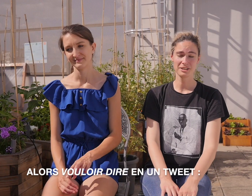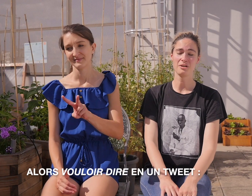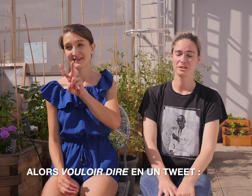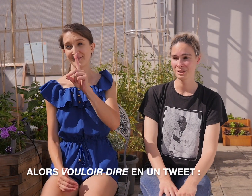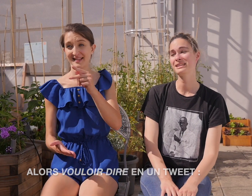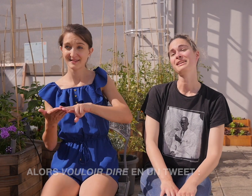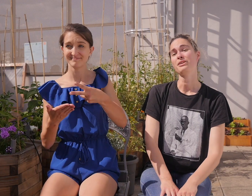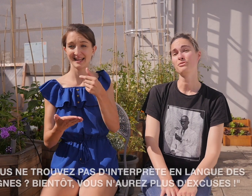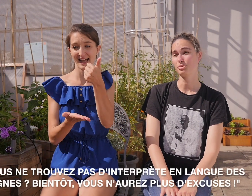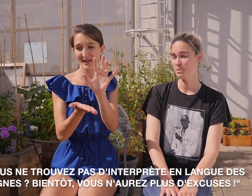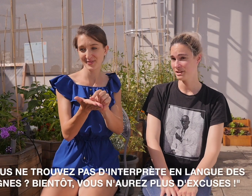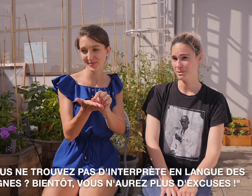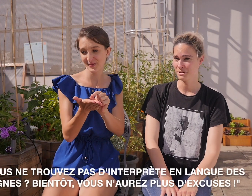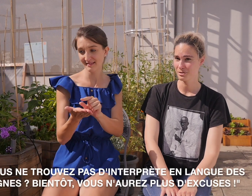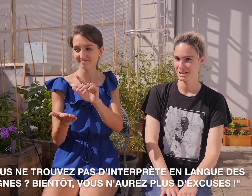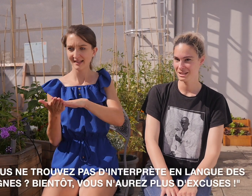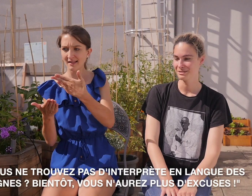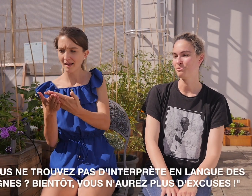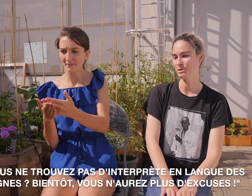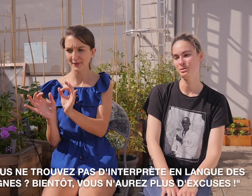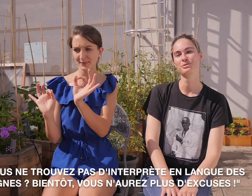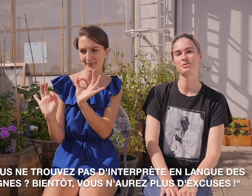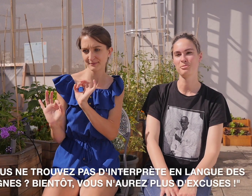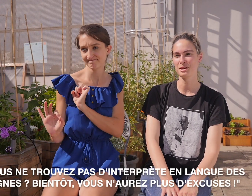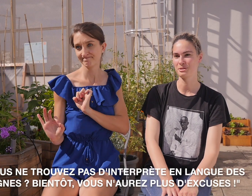Alors vouloir dire en un tweet, vous ne trouvez pas d'interprète en langue des signes?